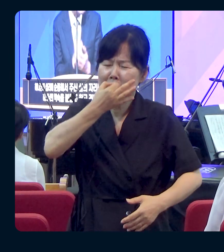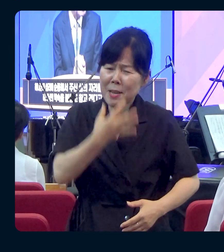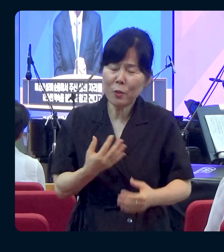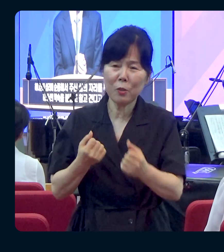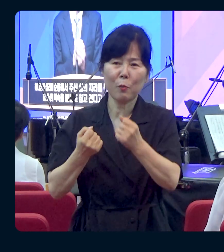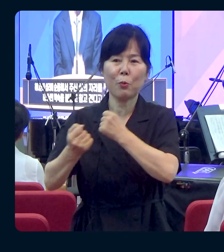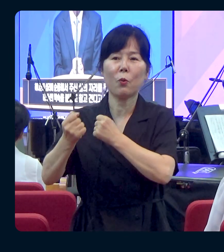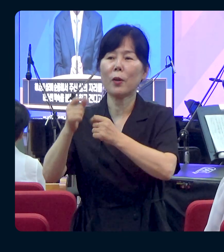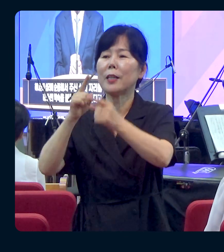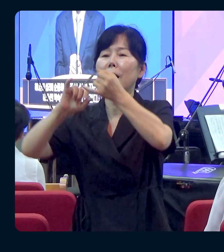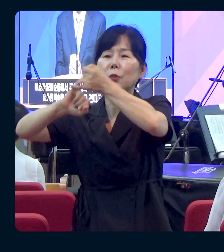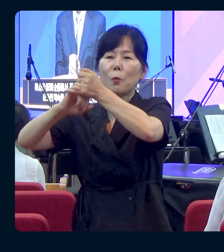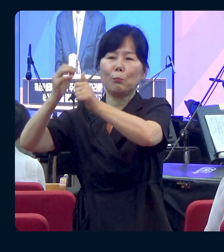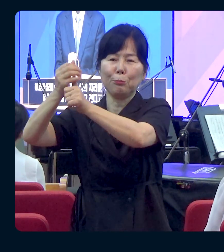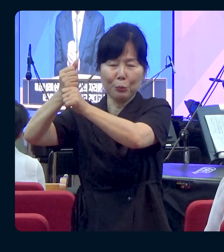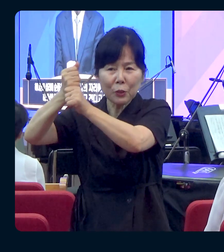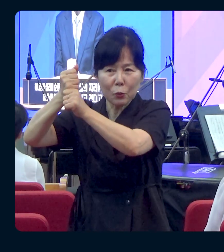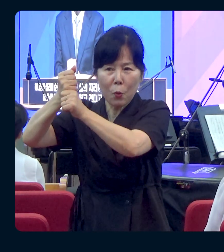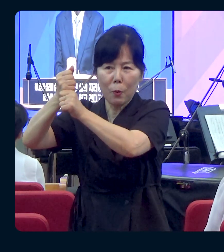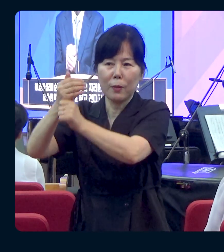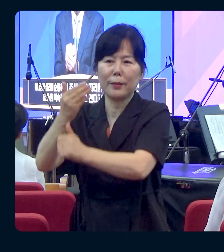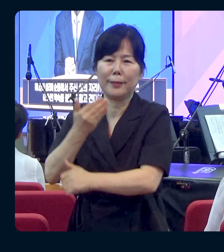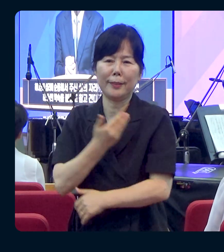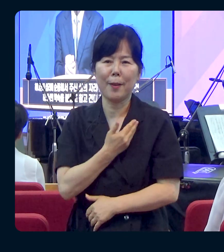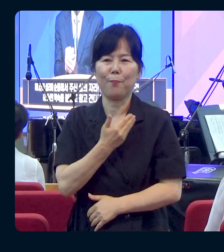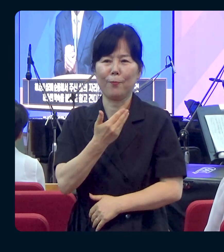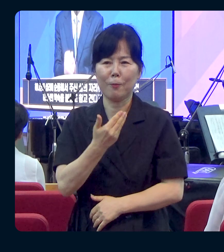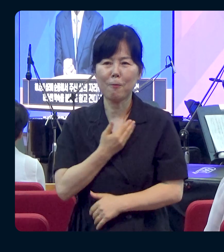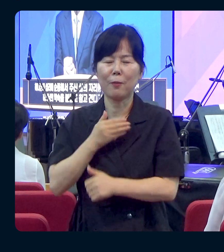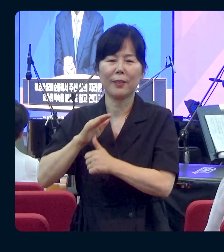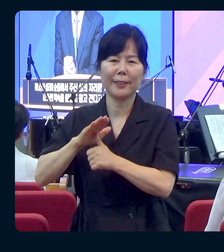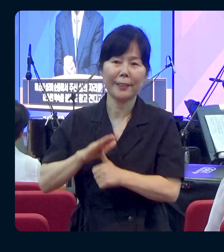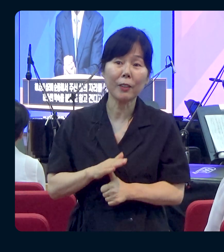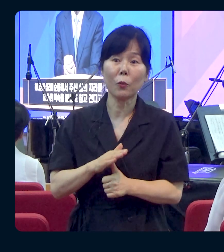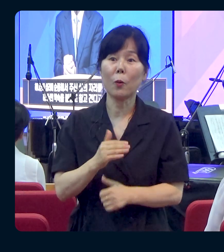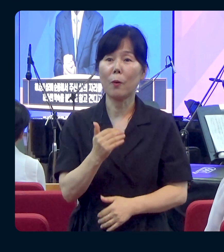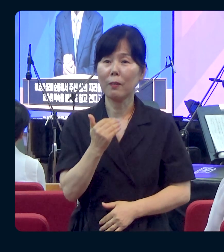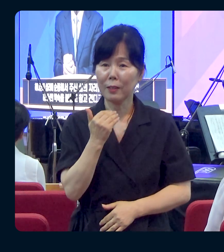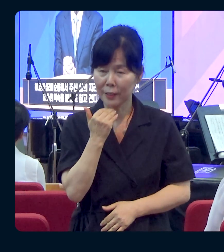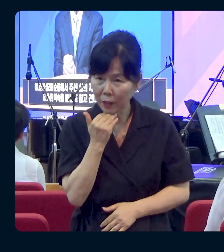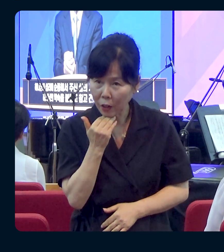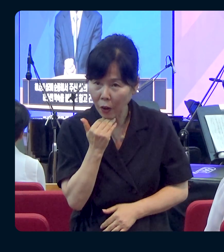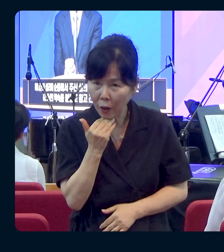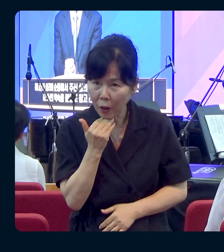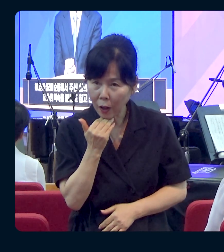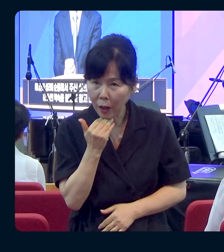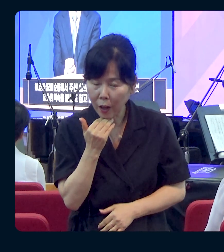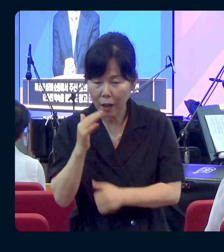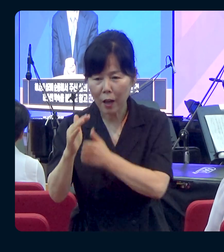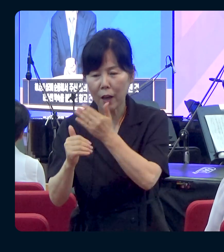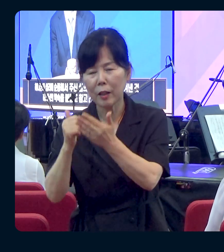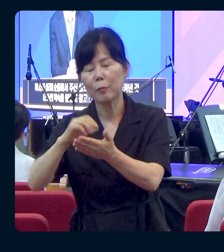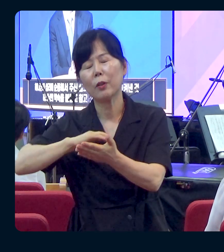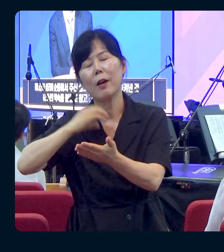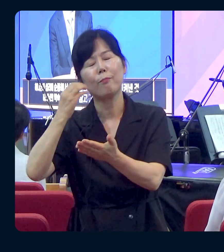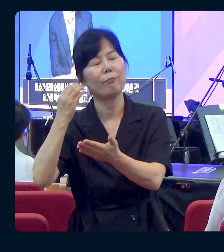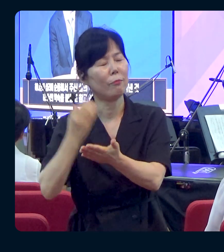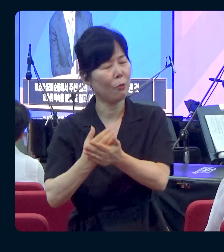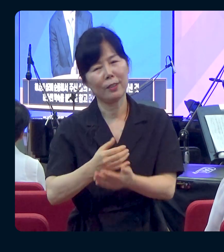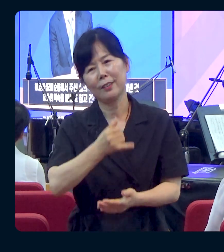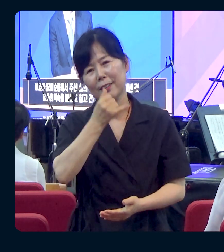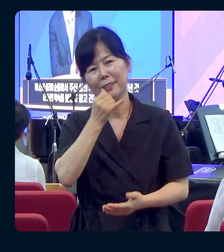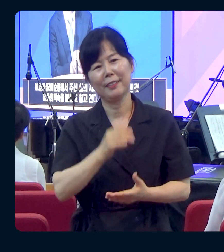물길을 거슬러 올라가는 것 같은 어떤 피곤함이라 할지라도 약속 붙들고 버티면서 참고 견디고 기다릴